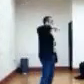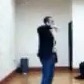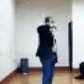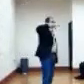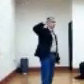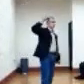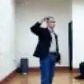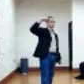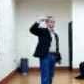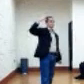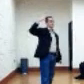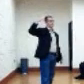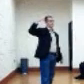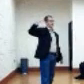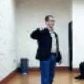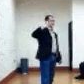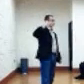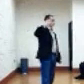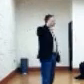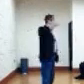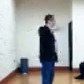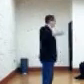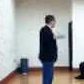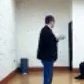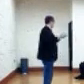El PDF grandote.